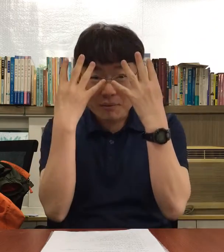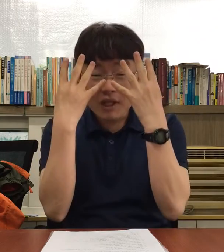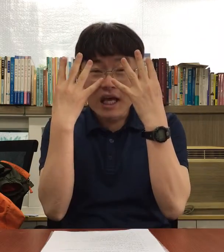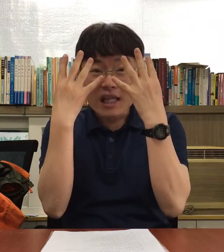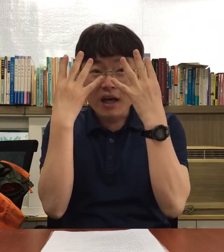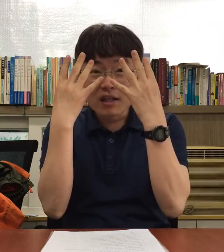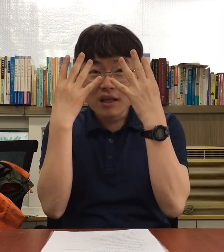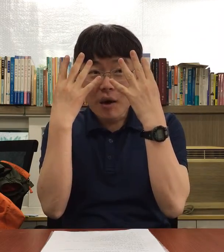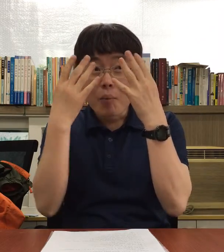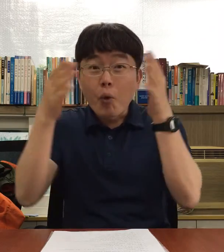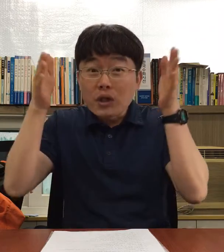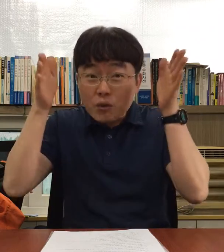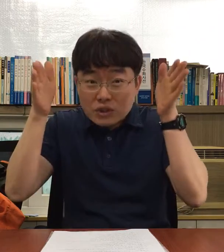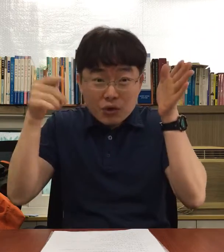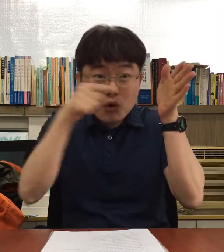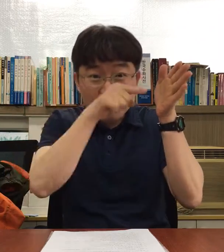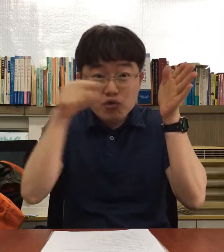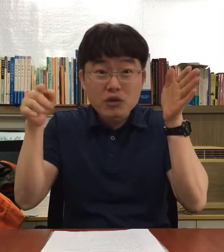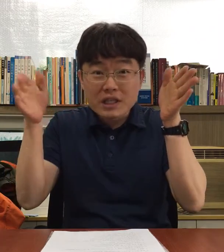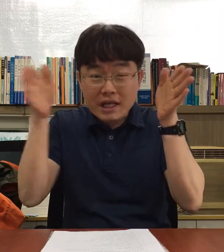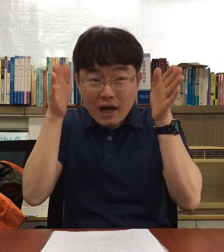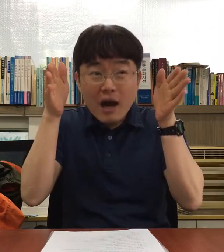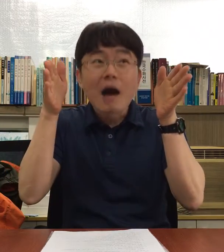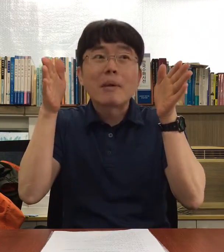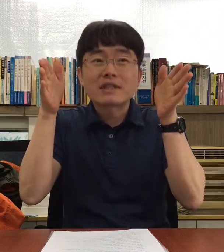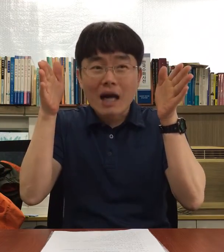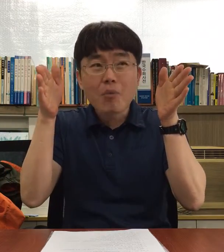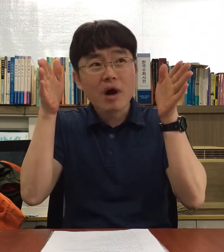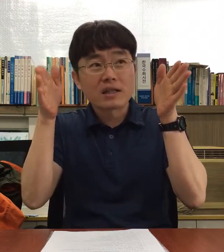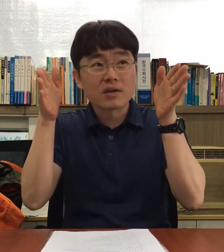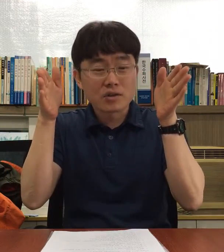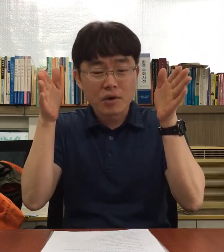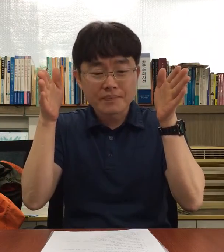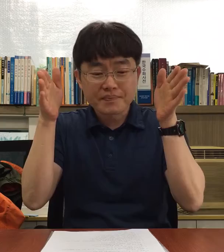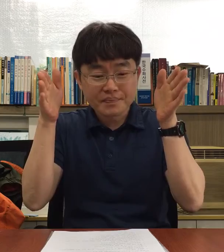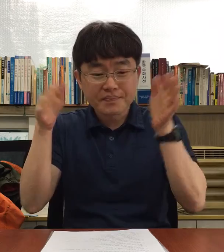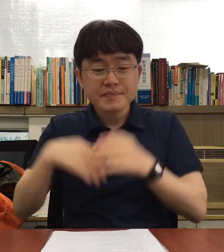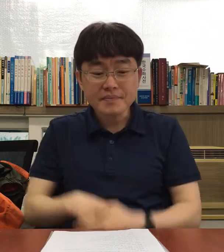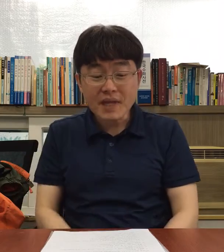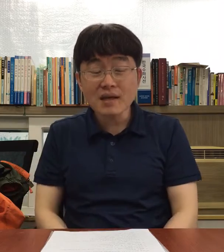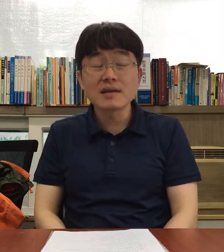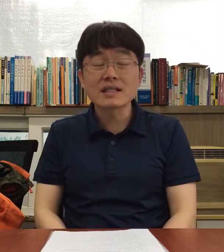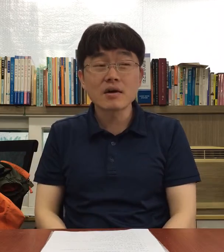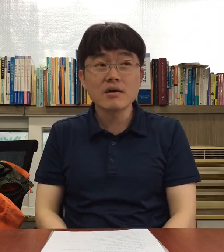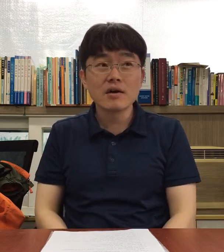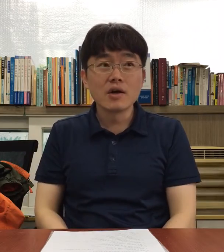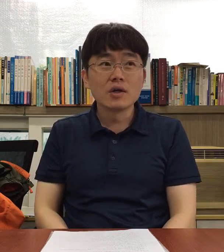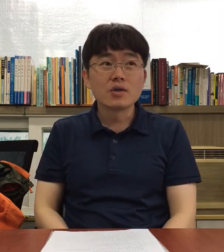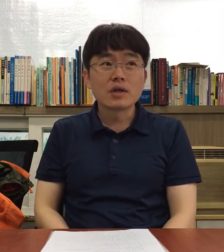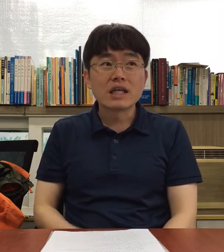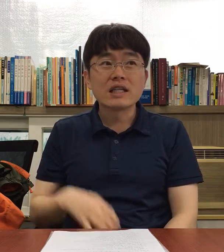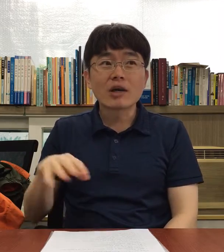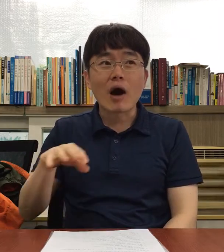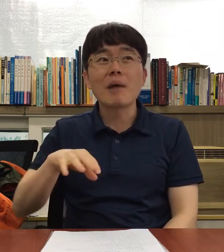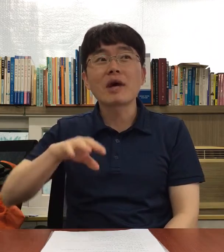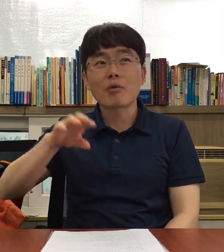갇히면 당연히 보이는 곳이 여기로 줄어드니까 마치 감옥과 같은 거죠. 그래서 이때 과감하게